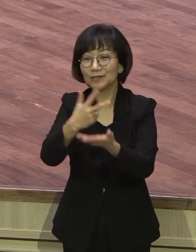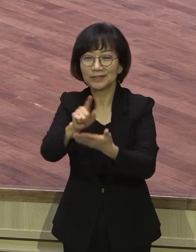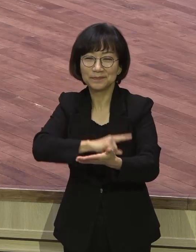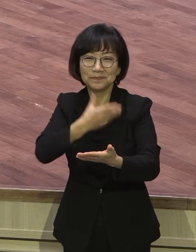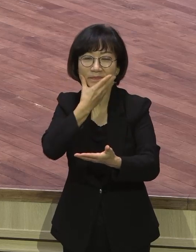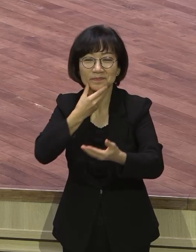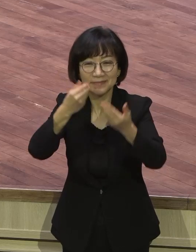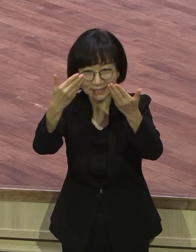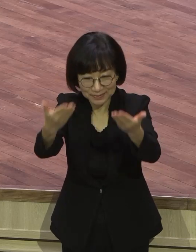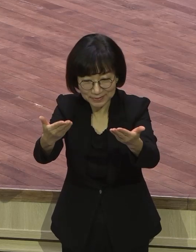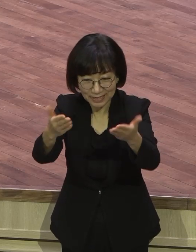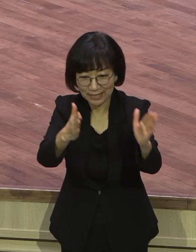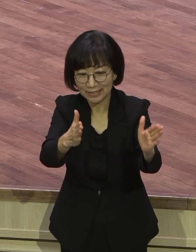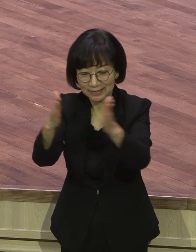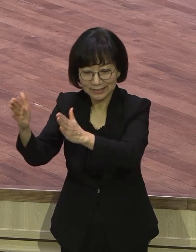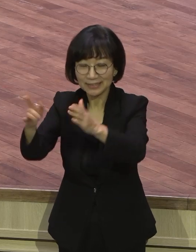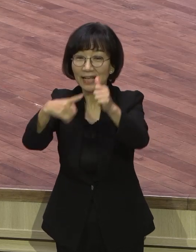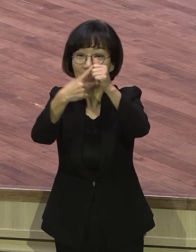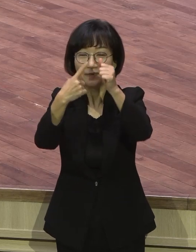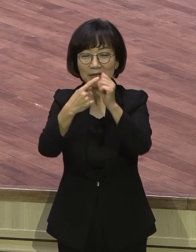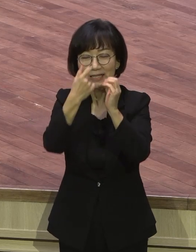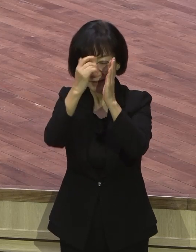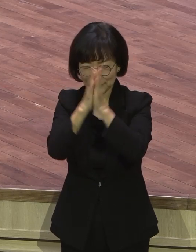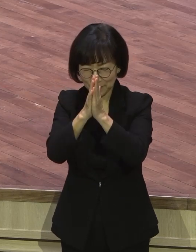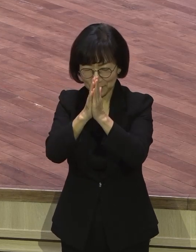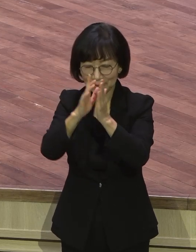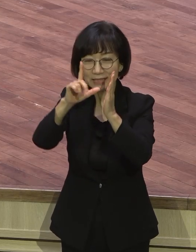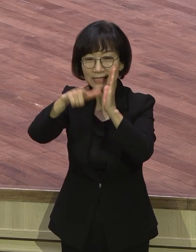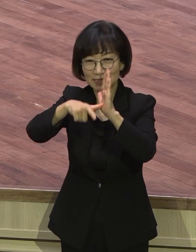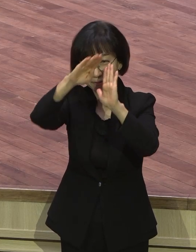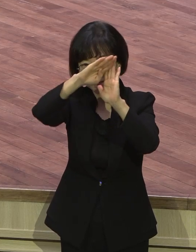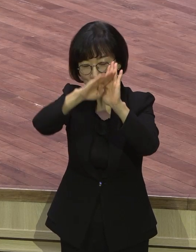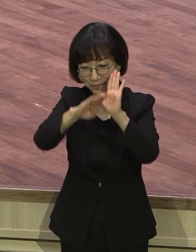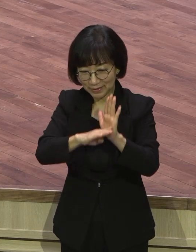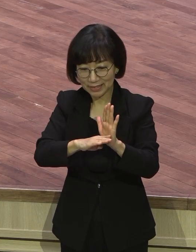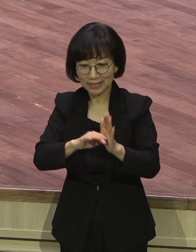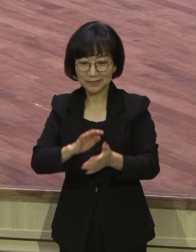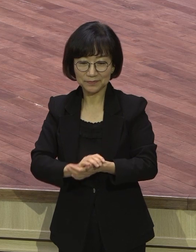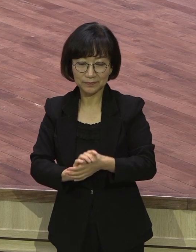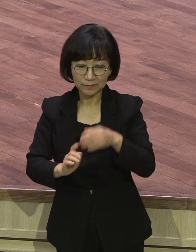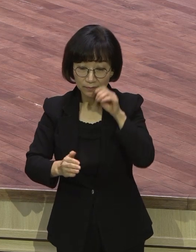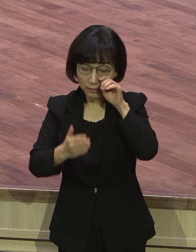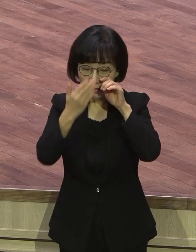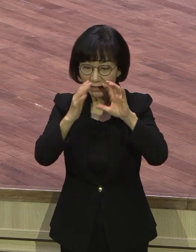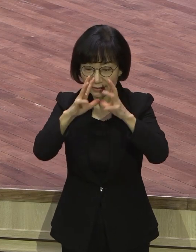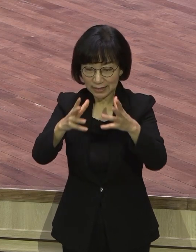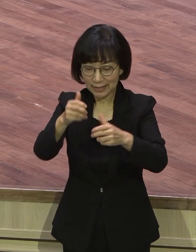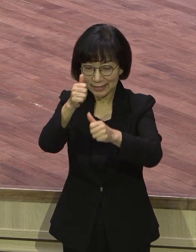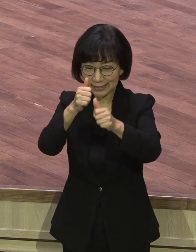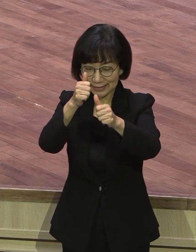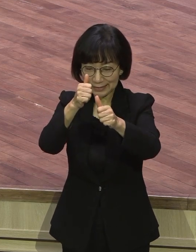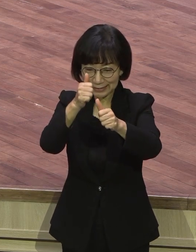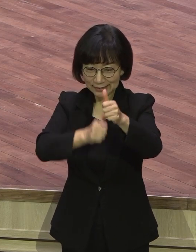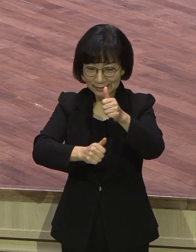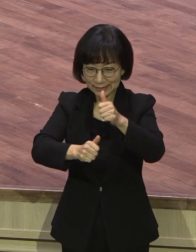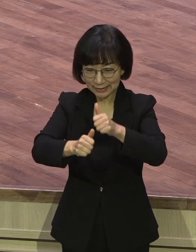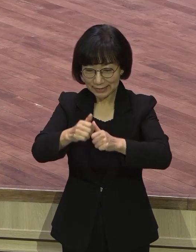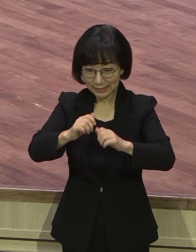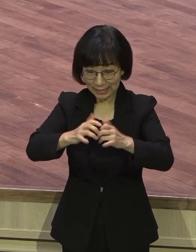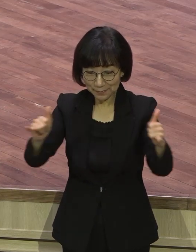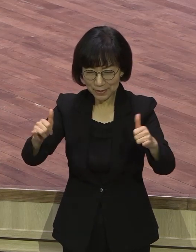첫째로 기도의 시간표입니다. 1절로 2절을 봅니다. 1절로 오늘 자순의 온해중이